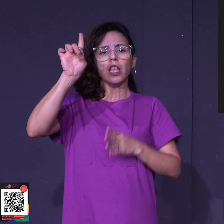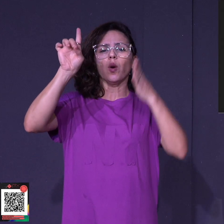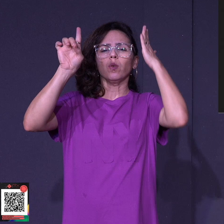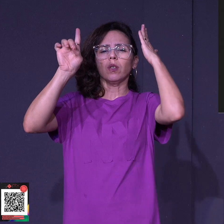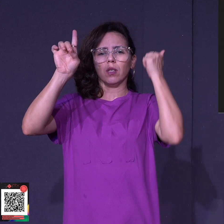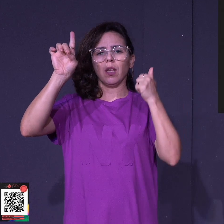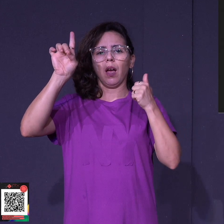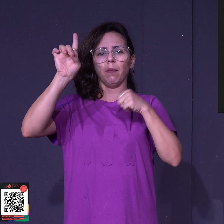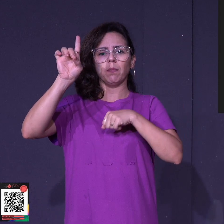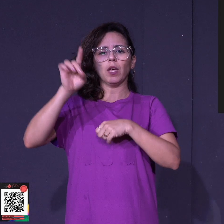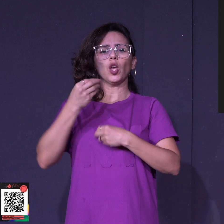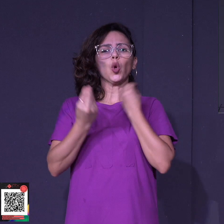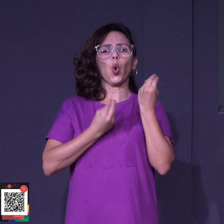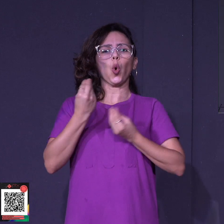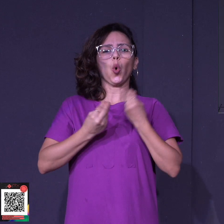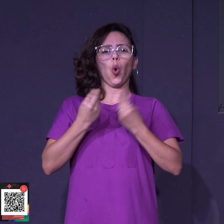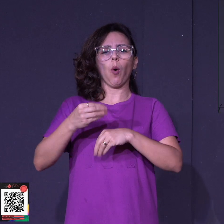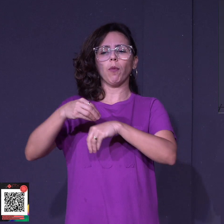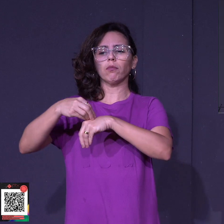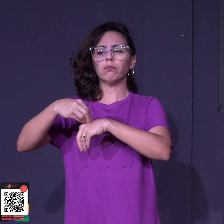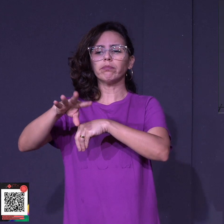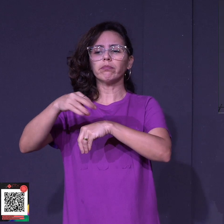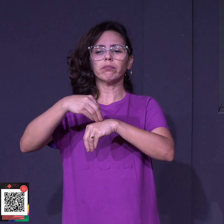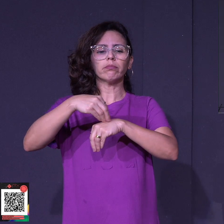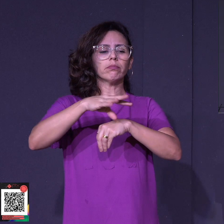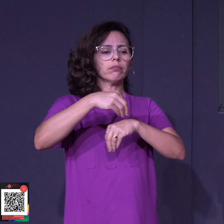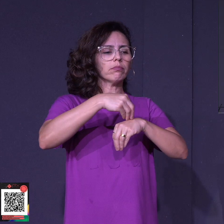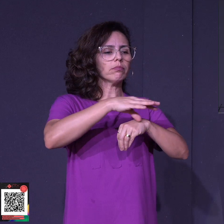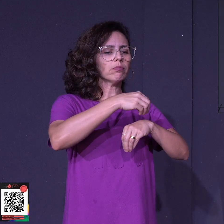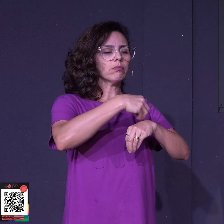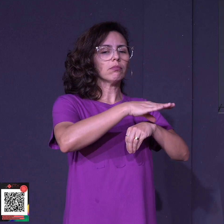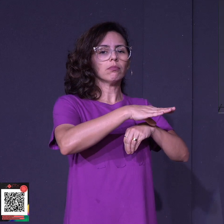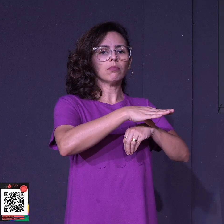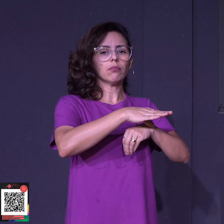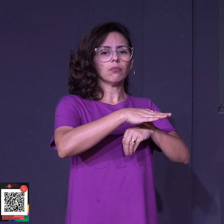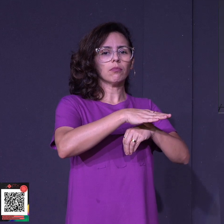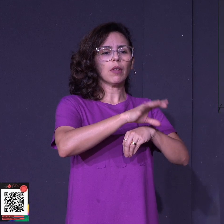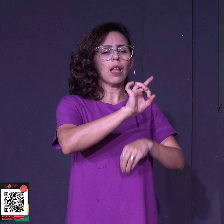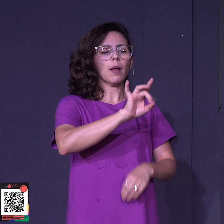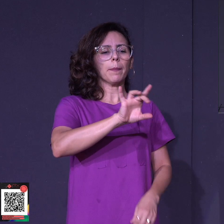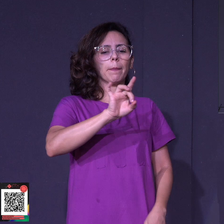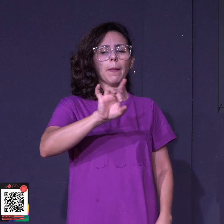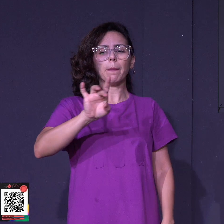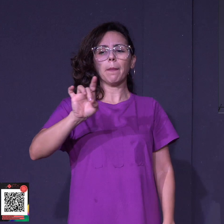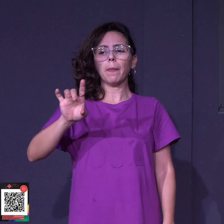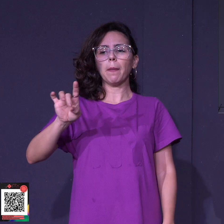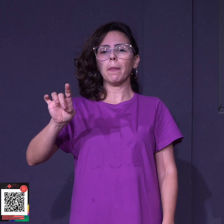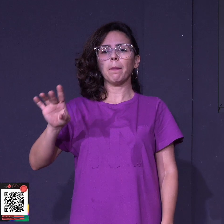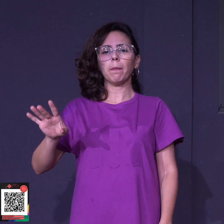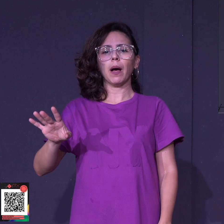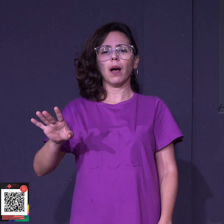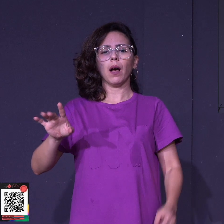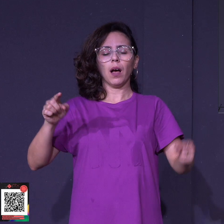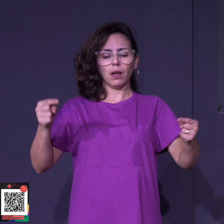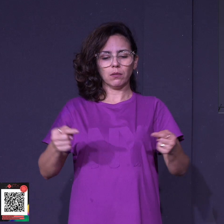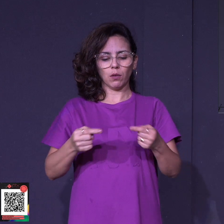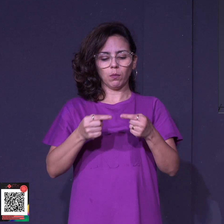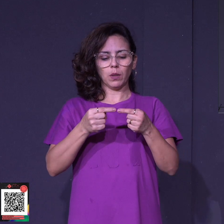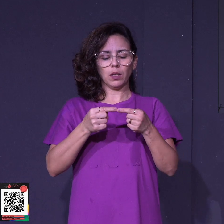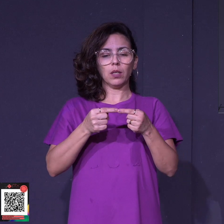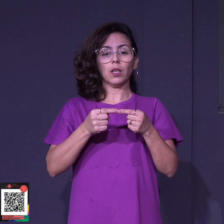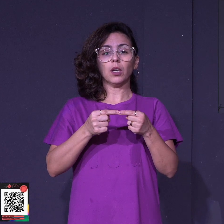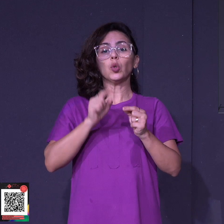obras. Quando na Bíblia está escrito que Deus é juiz, e quando diz que Ele é o justo